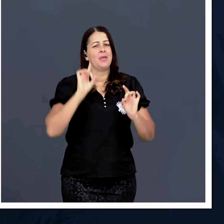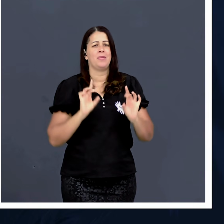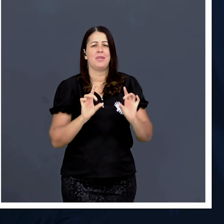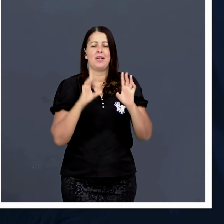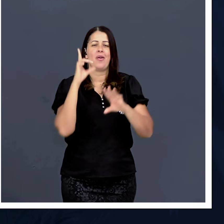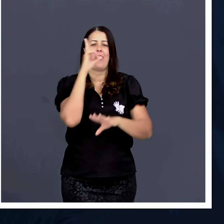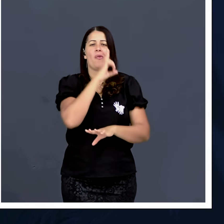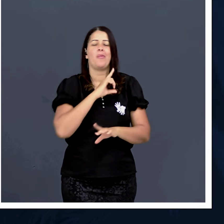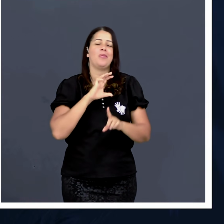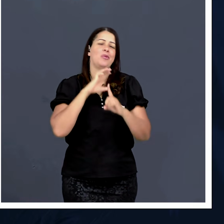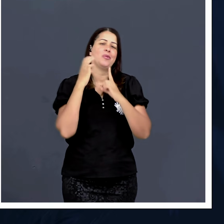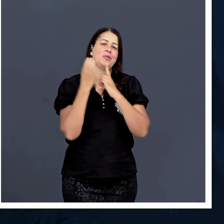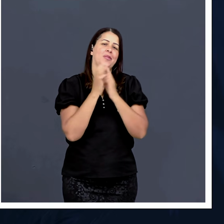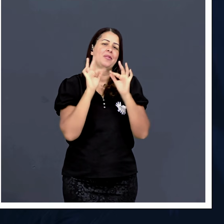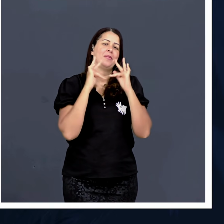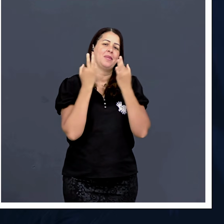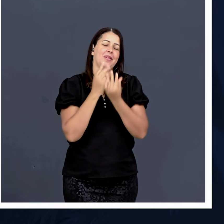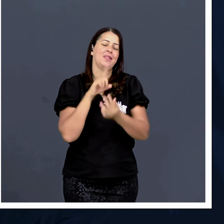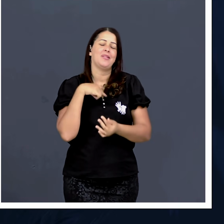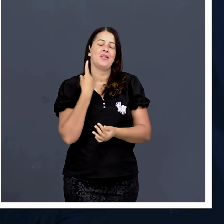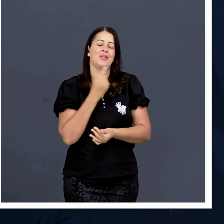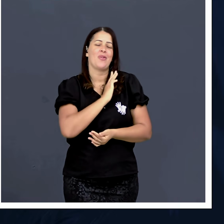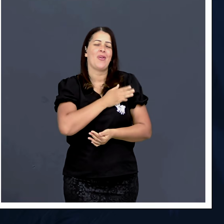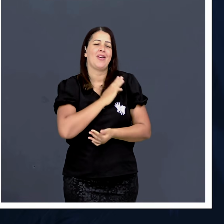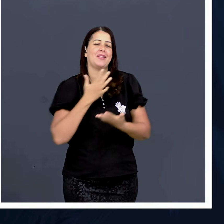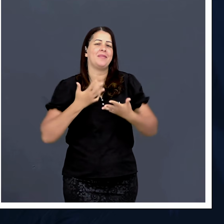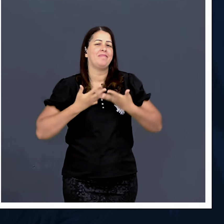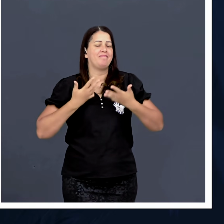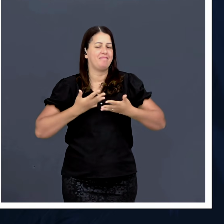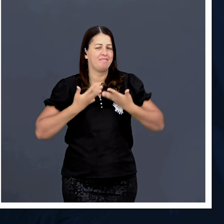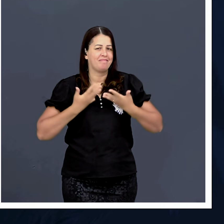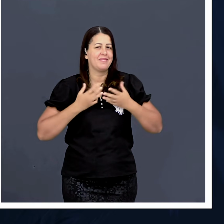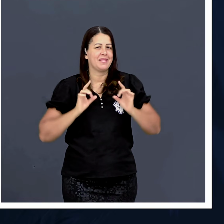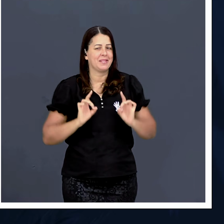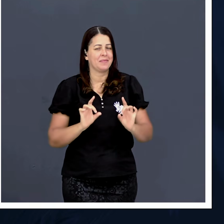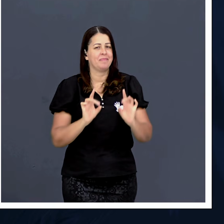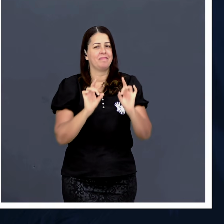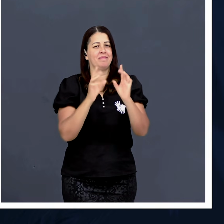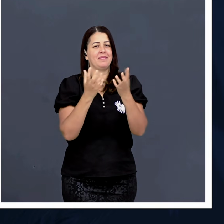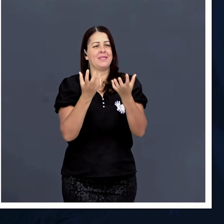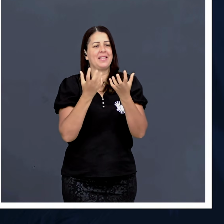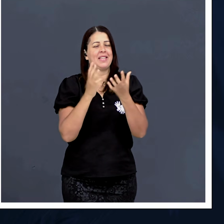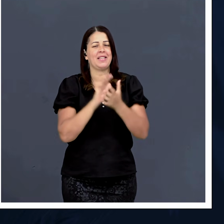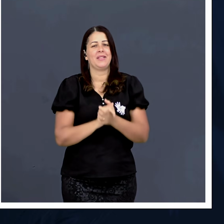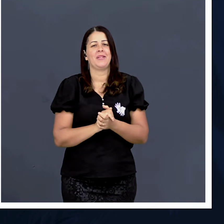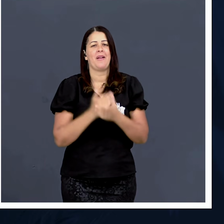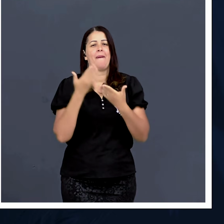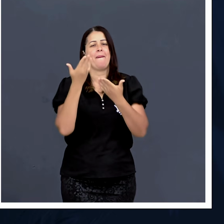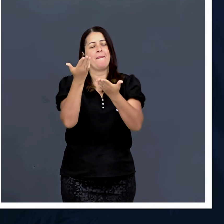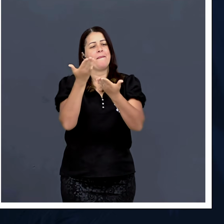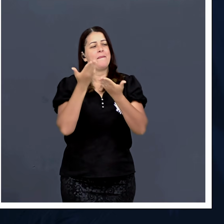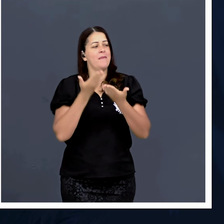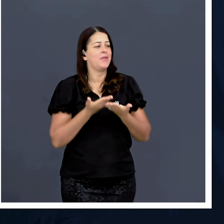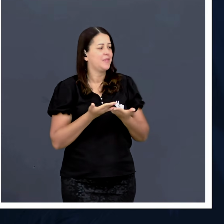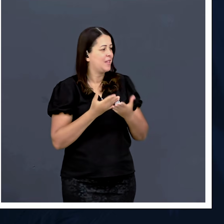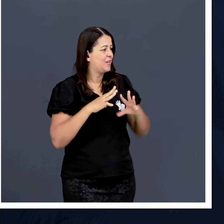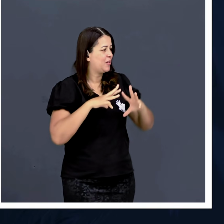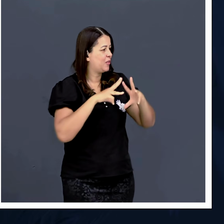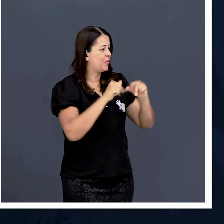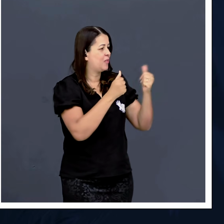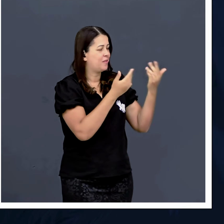domingo, culto da família, nosso coração se alegra. E em especial, queremos dar as boas-vindas a